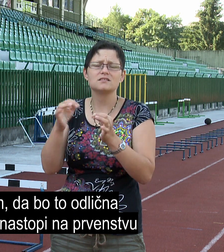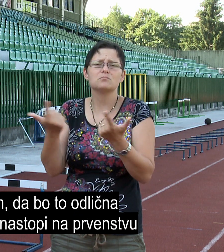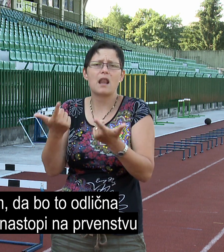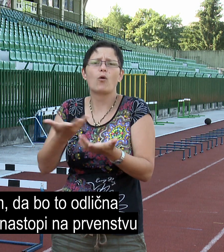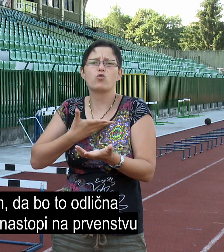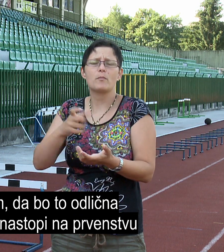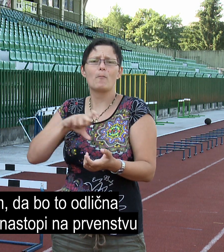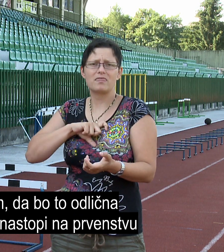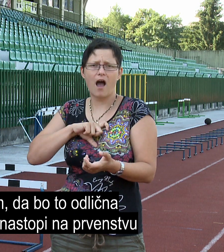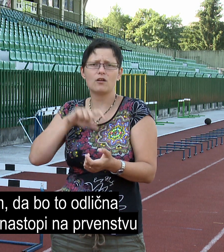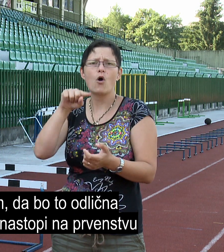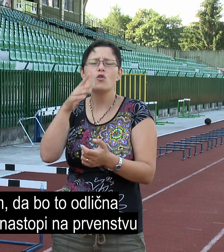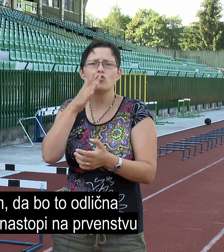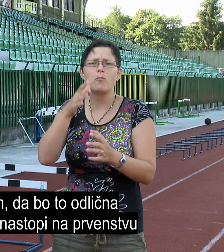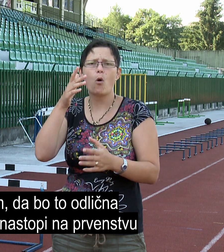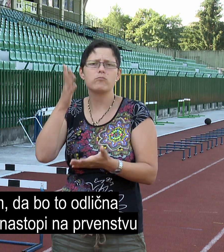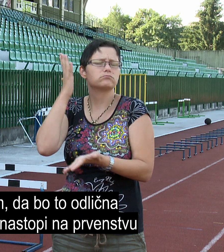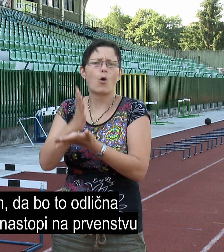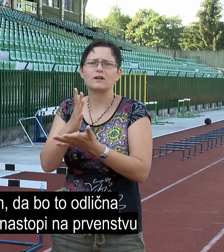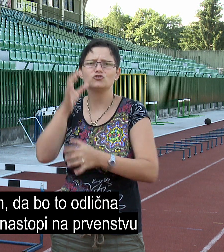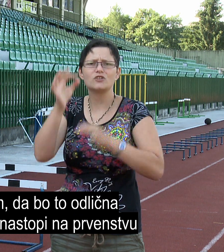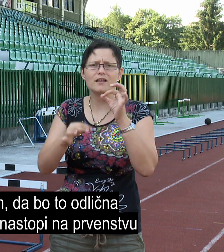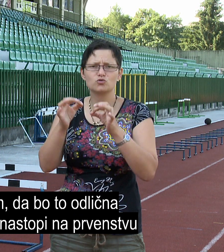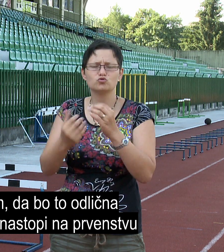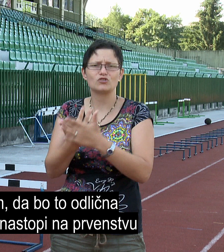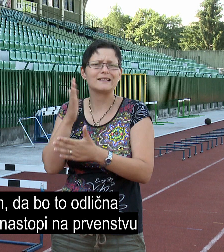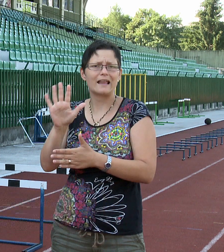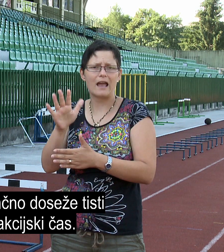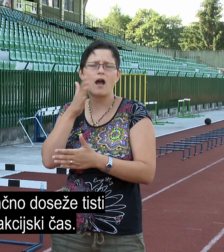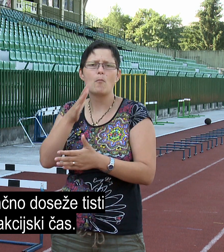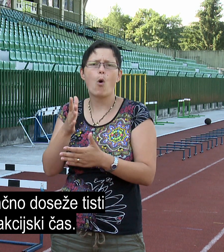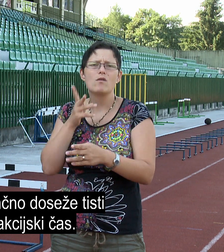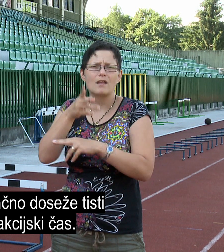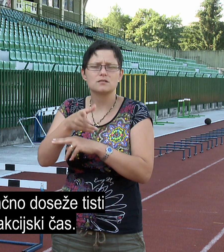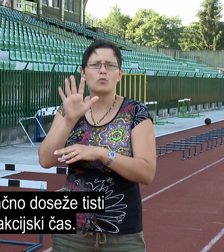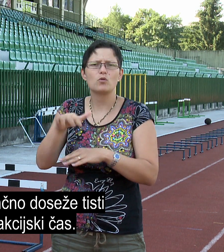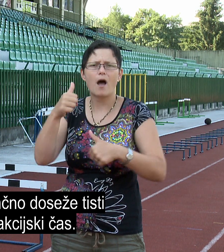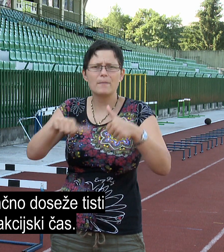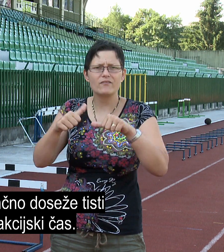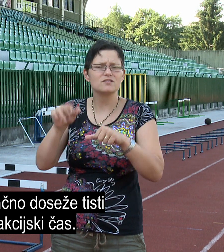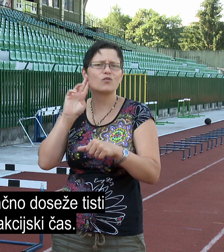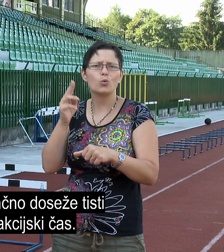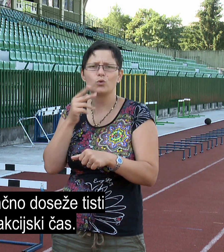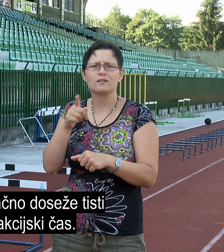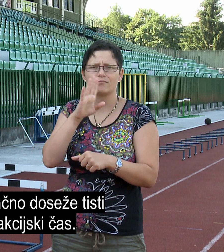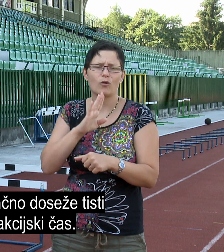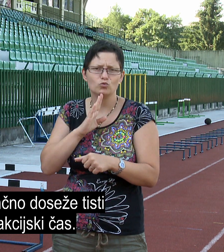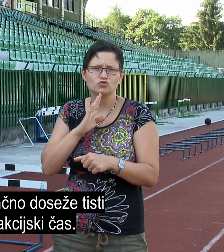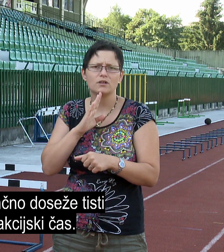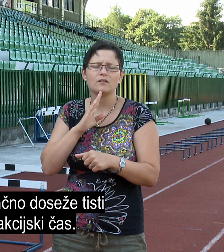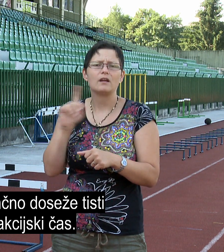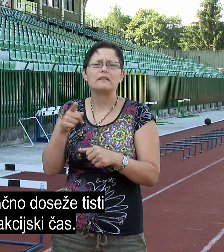to odlična izkušnja za njega, da nastopi na prvenstvu gluhih in naglušnih in